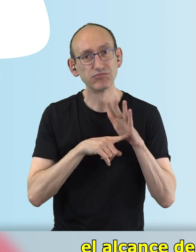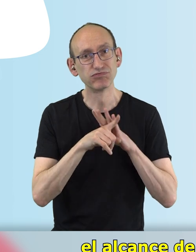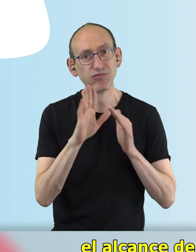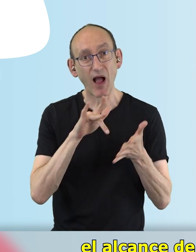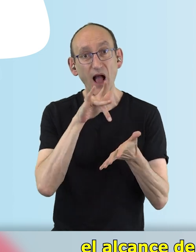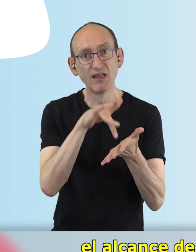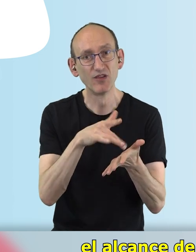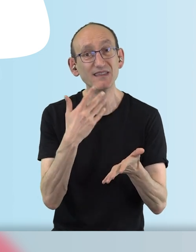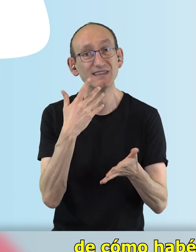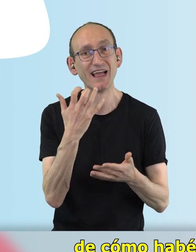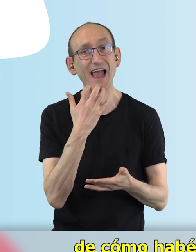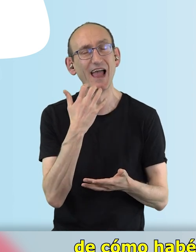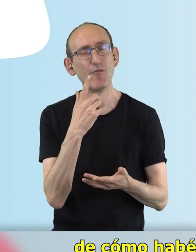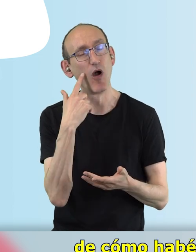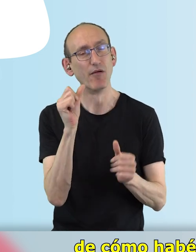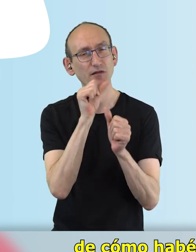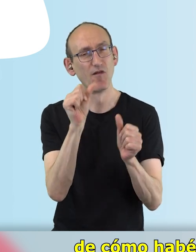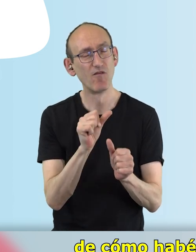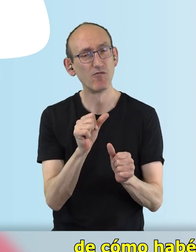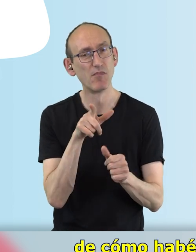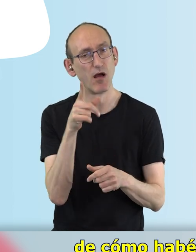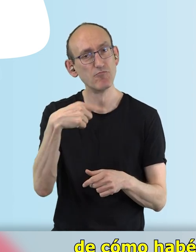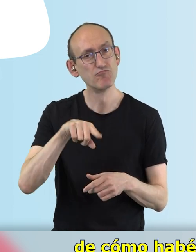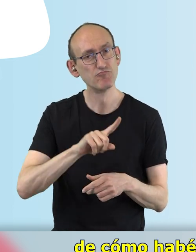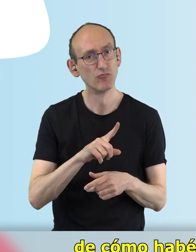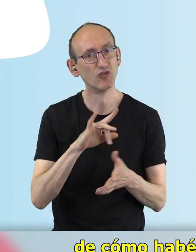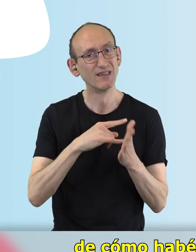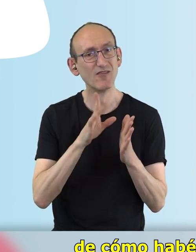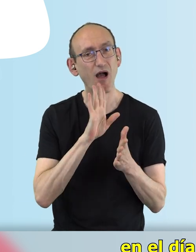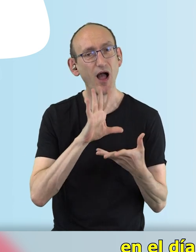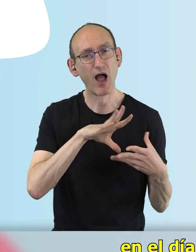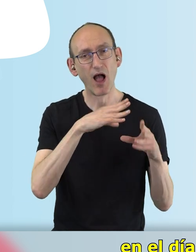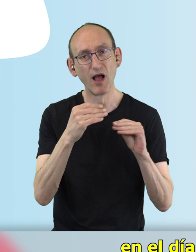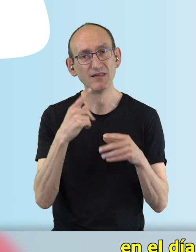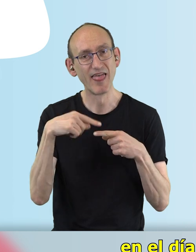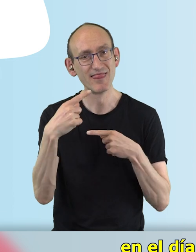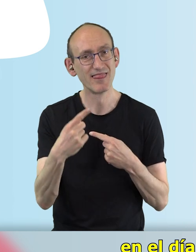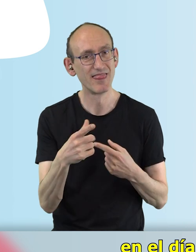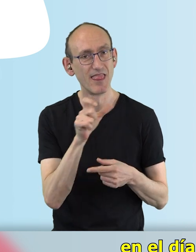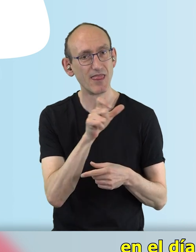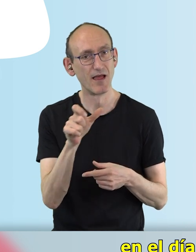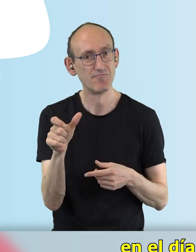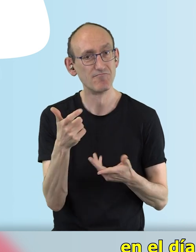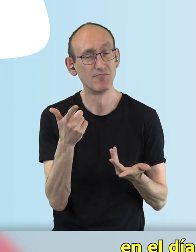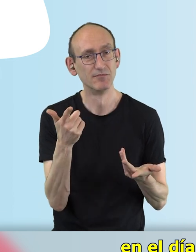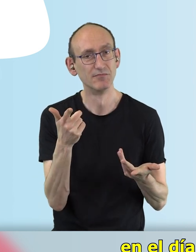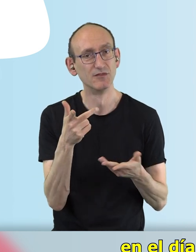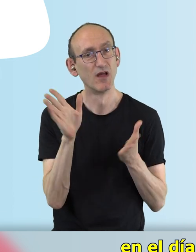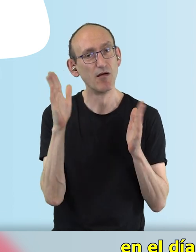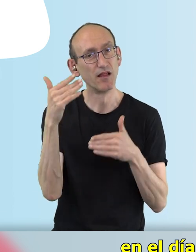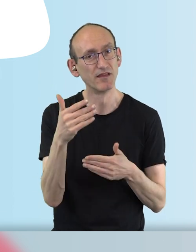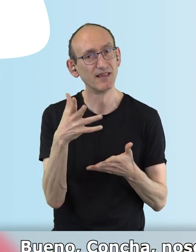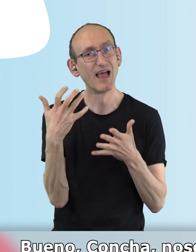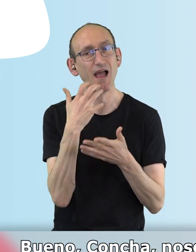si nos pones algunos ejemplos de cómo habéis aplicado estas tecnologías en el día a día de las personas a las